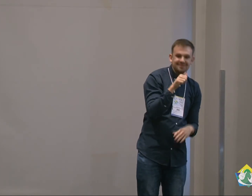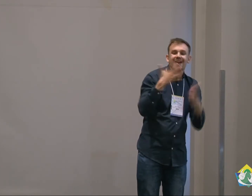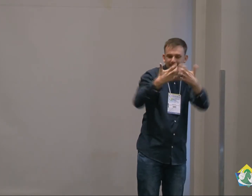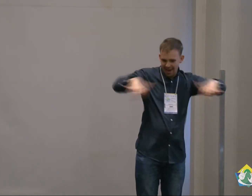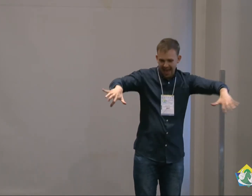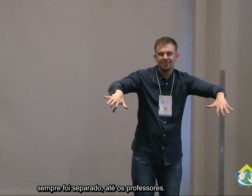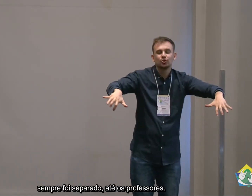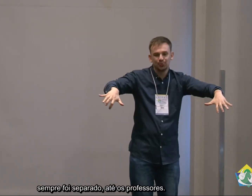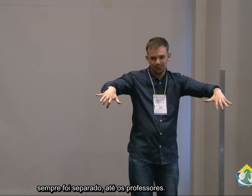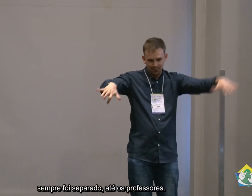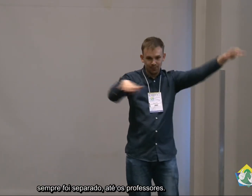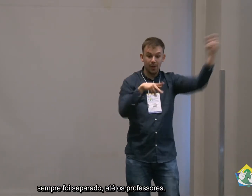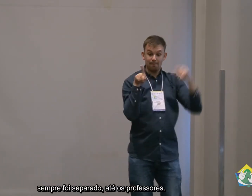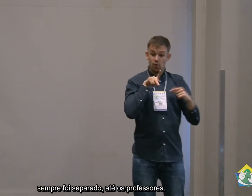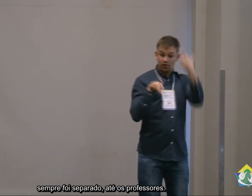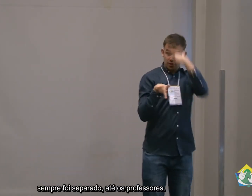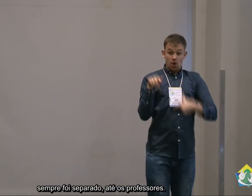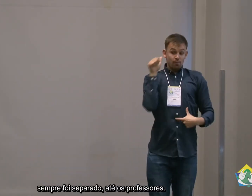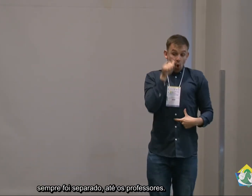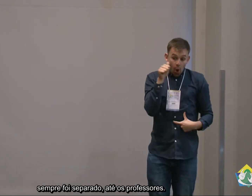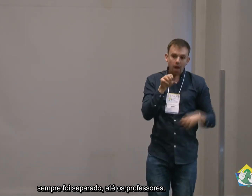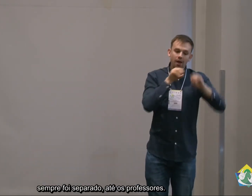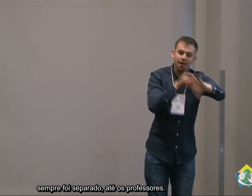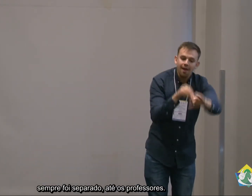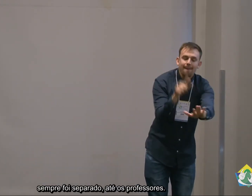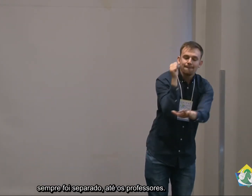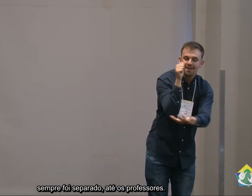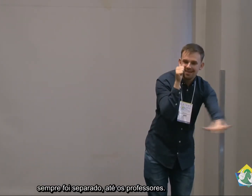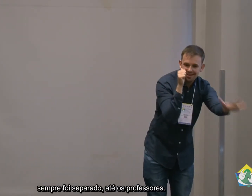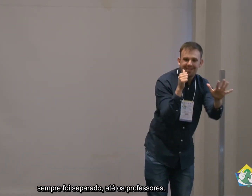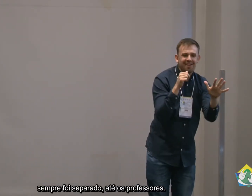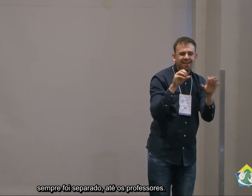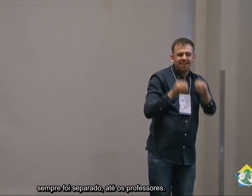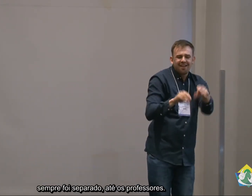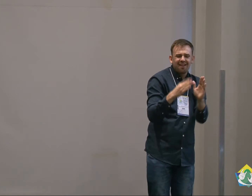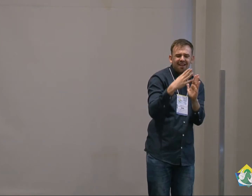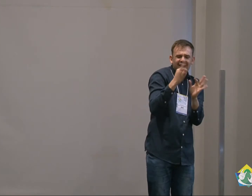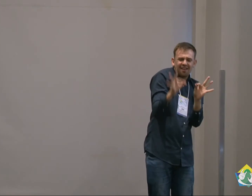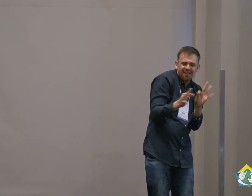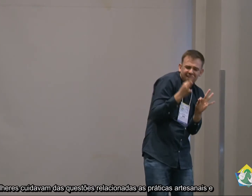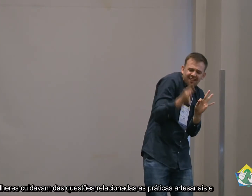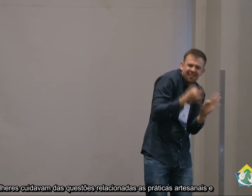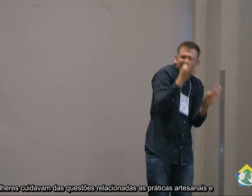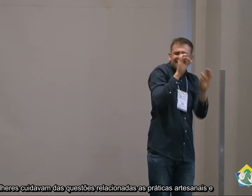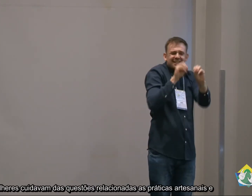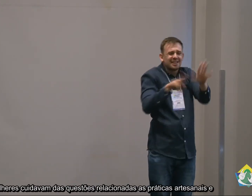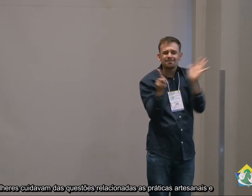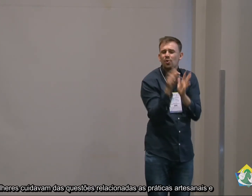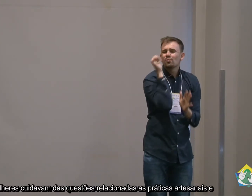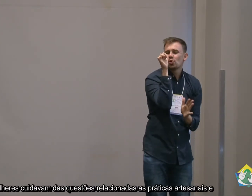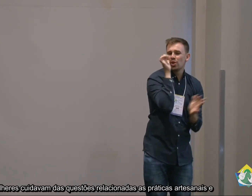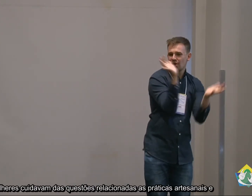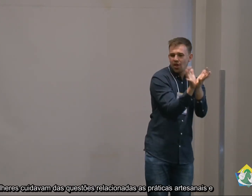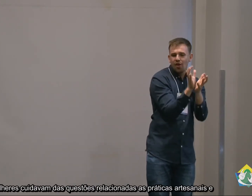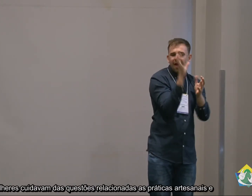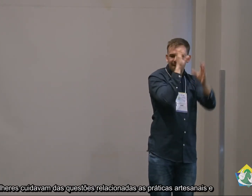sempre foi separado até os professores mulheres cuidavam das questões